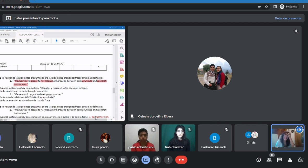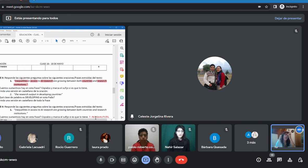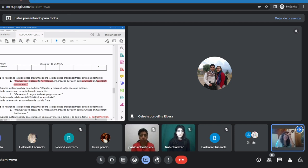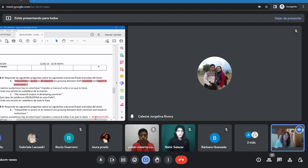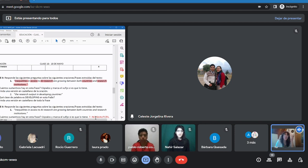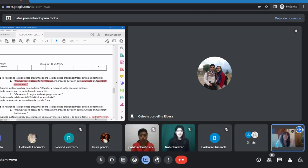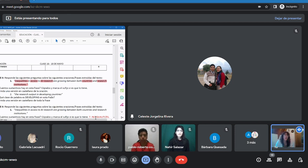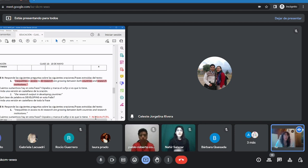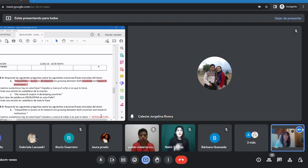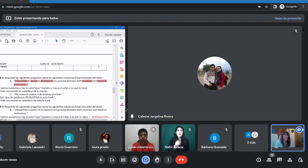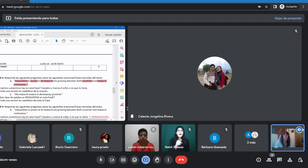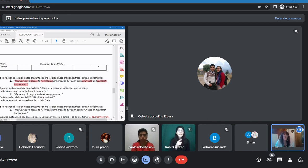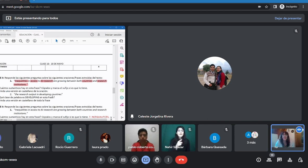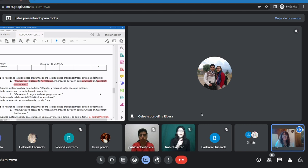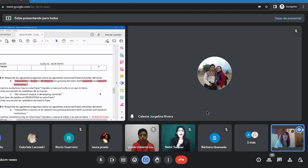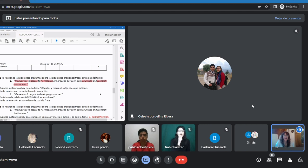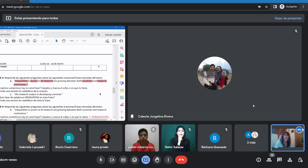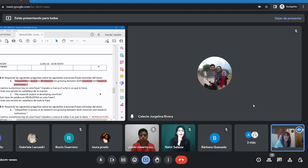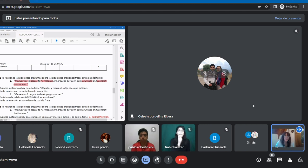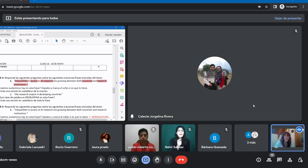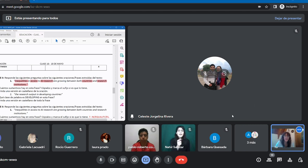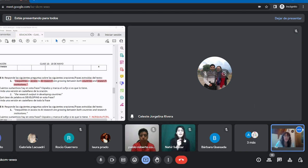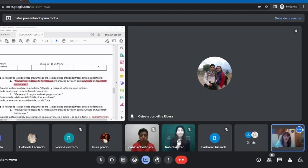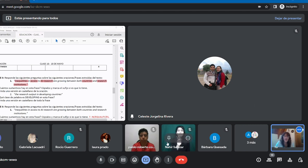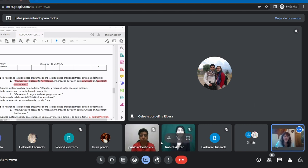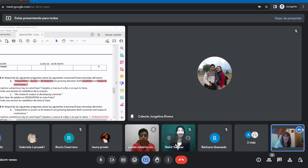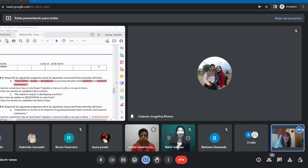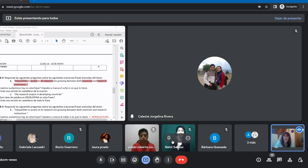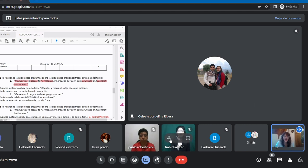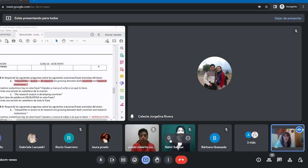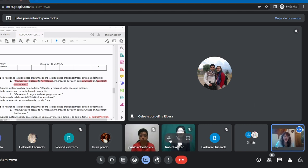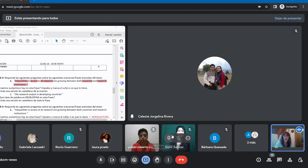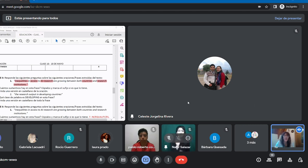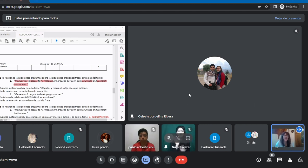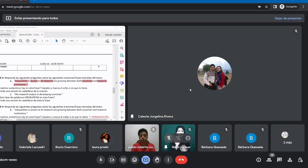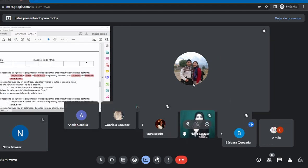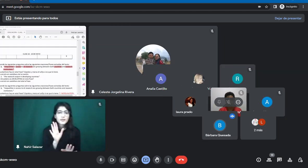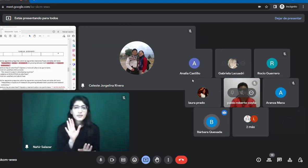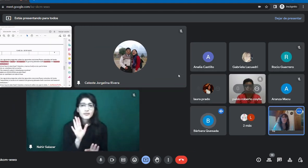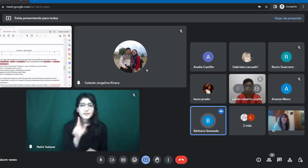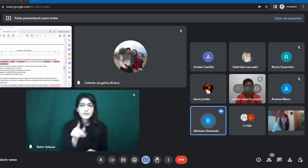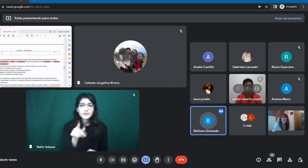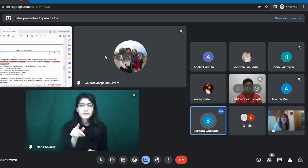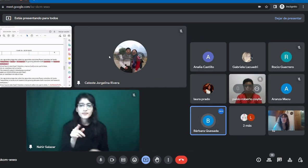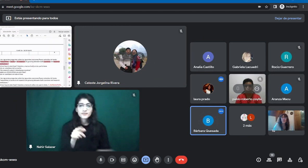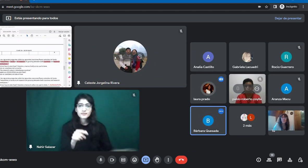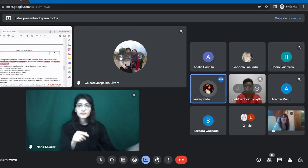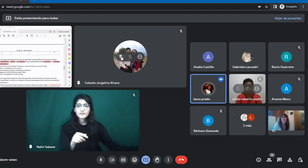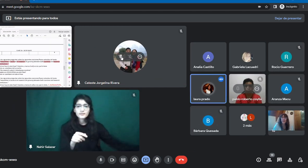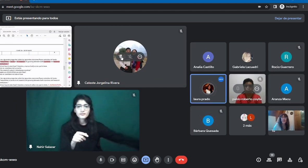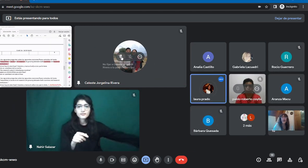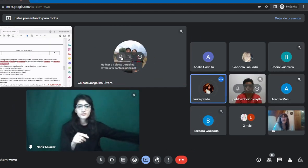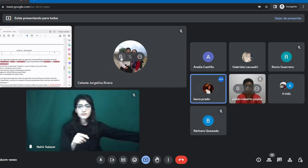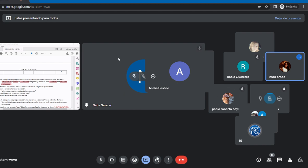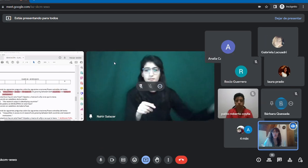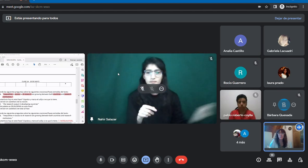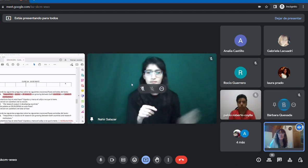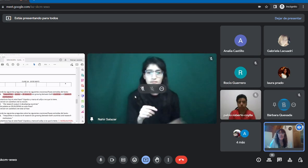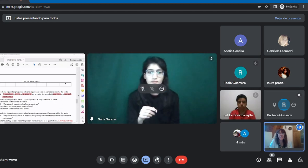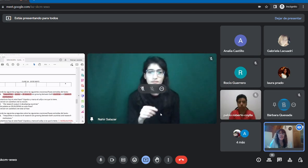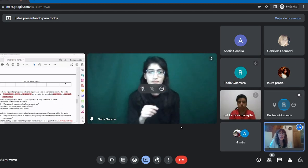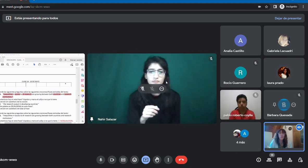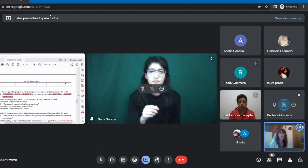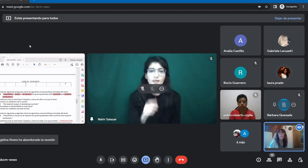¿Qué función está ocupando ING? A ver, ¿quién está ahora? Nair. No, como un adjetivo. Claro, como